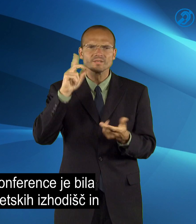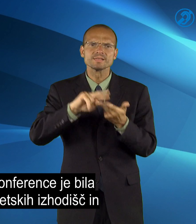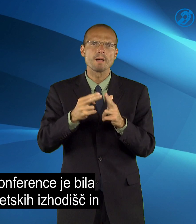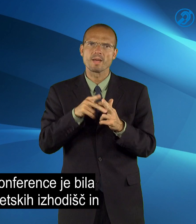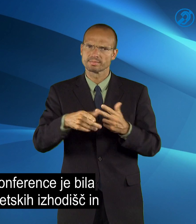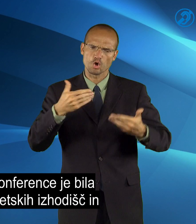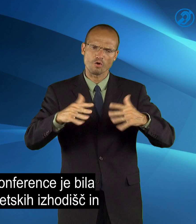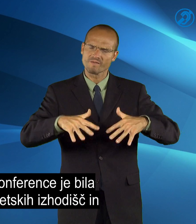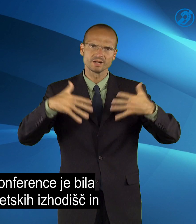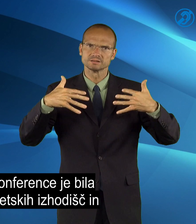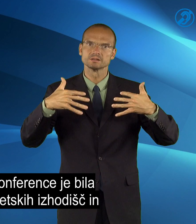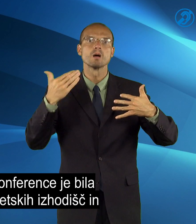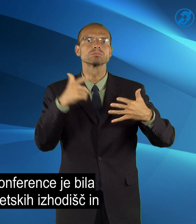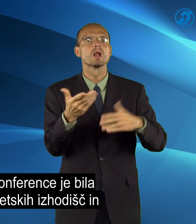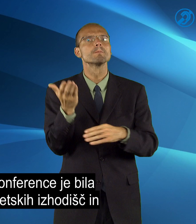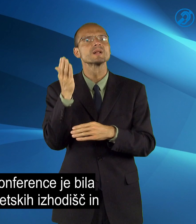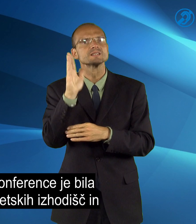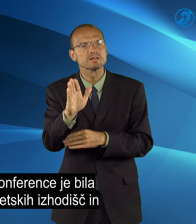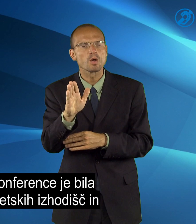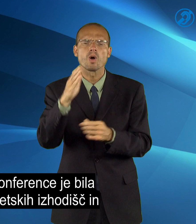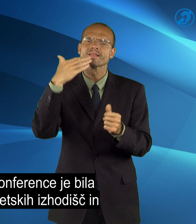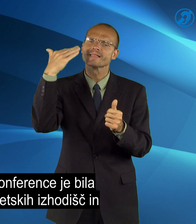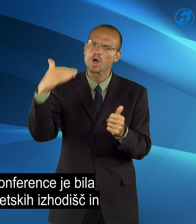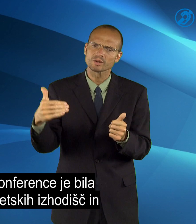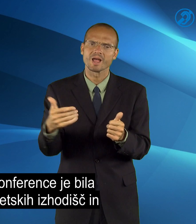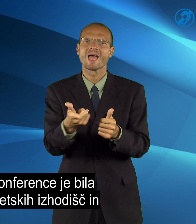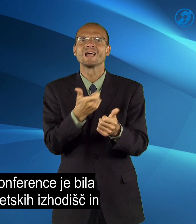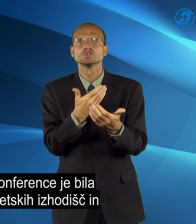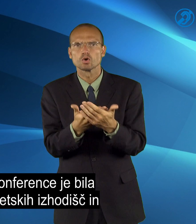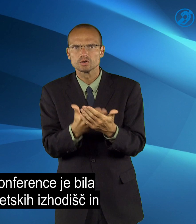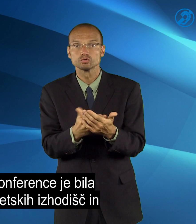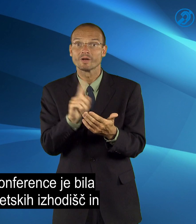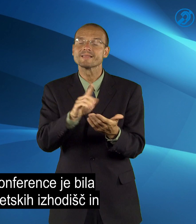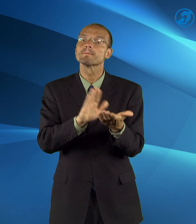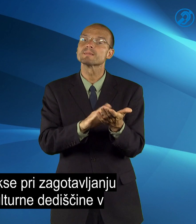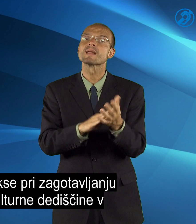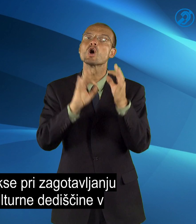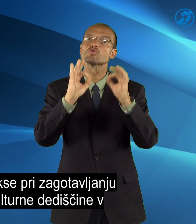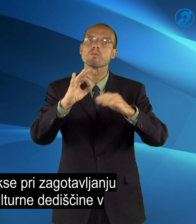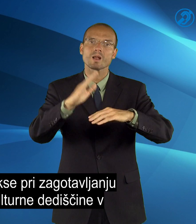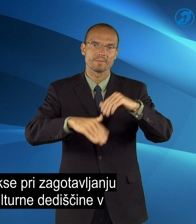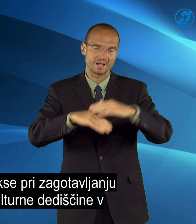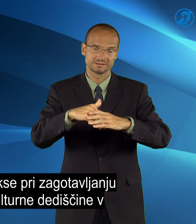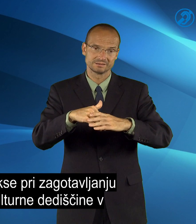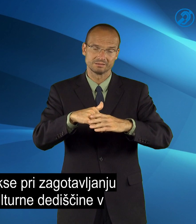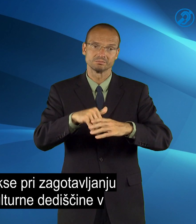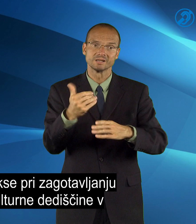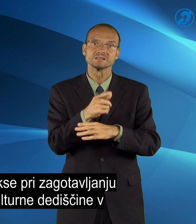namen konference je bila predstavitev teoretskih izhodišč in primerov dobre prakse pri zagotavljanju dostopnosti do